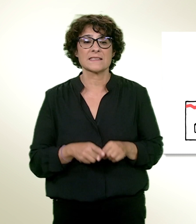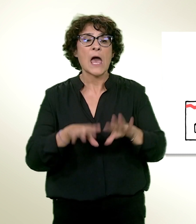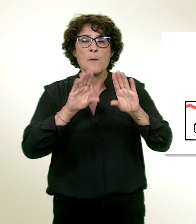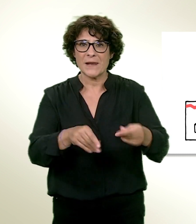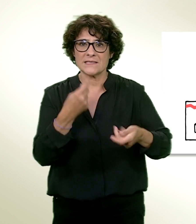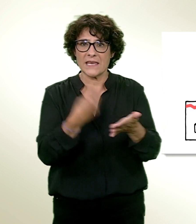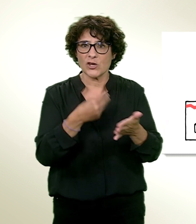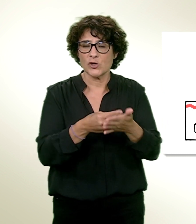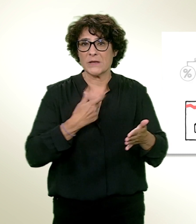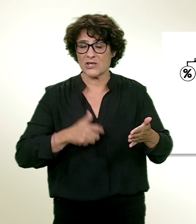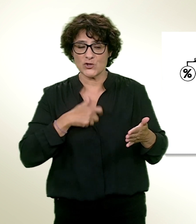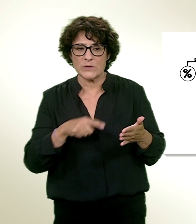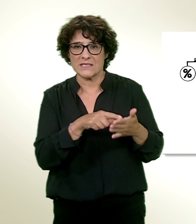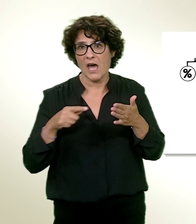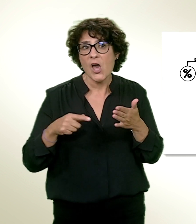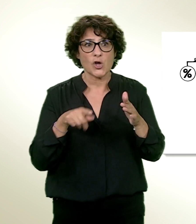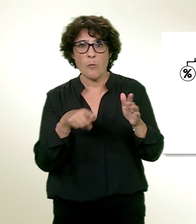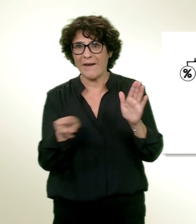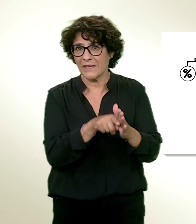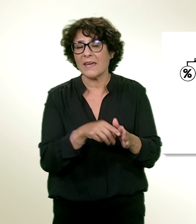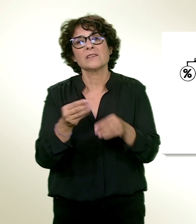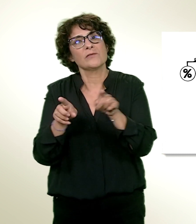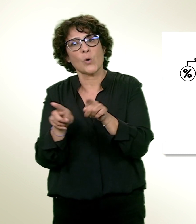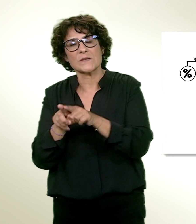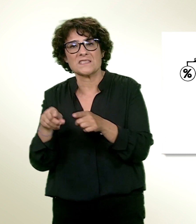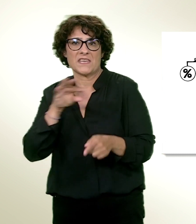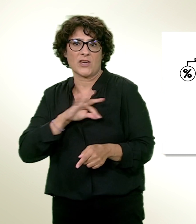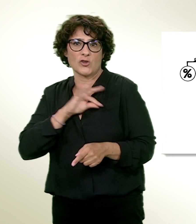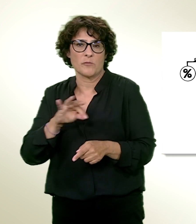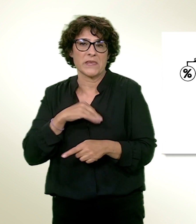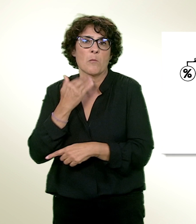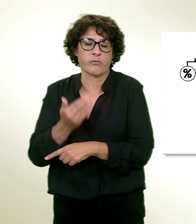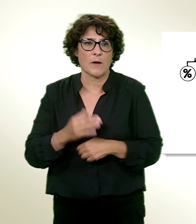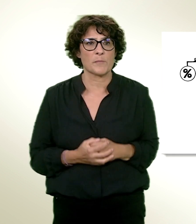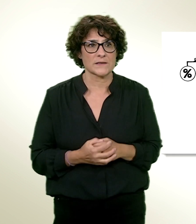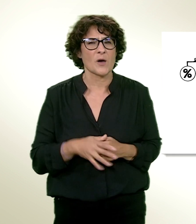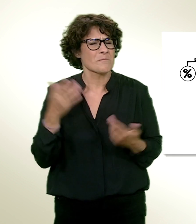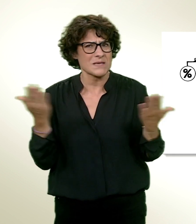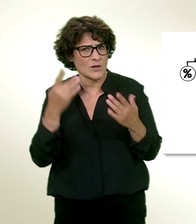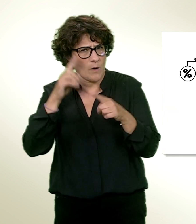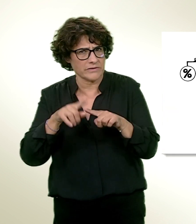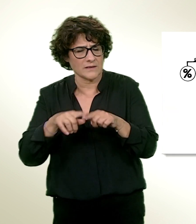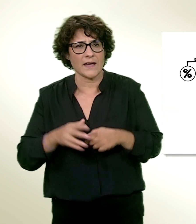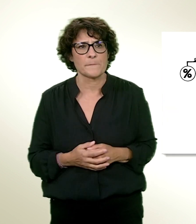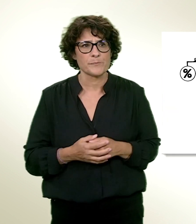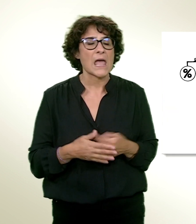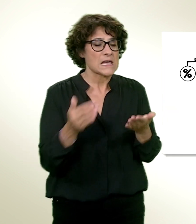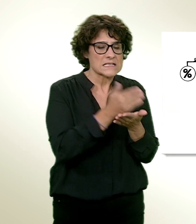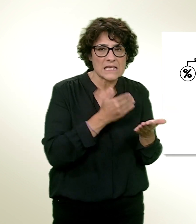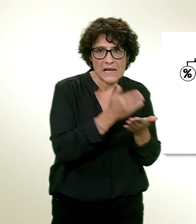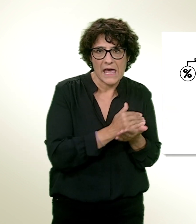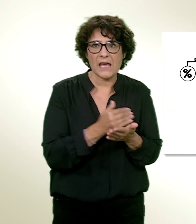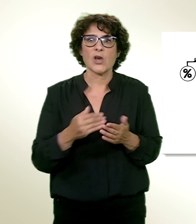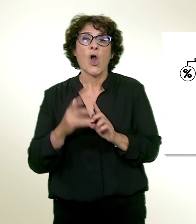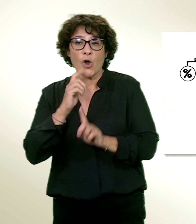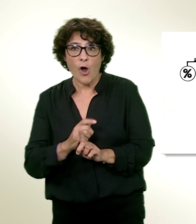réduit l'incitation à épargner. De quoi s'agit-il en détail? Actuellement, tous les revenus tels que salaires, rentes et